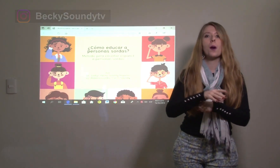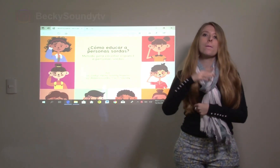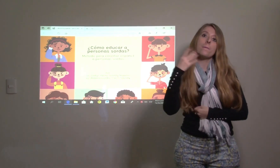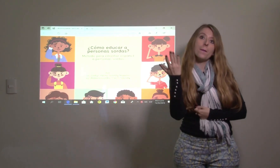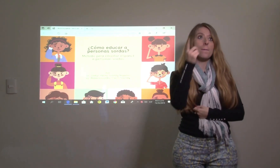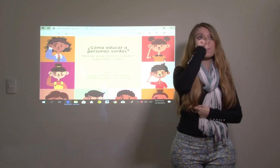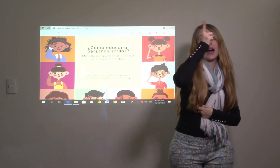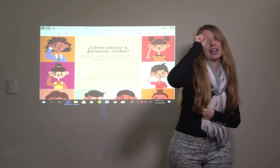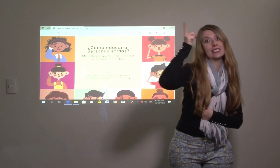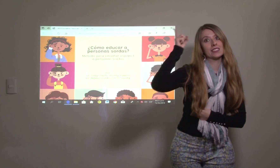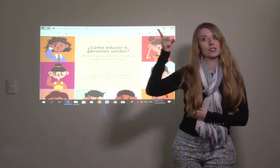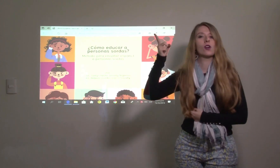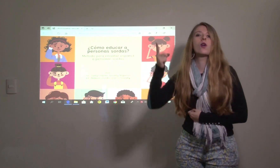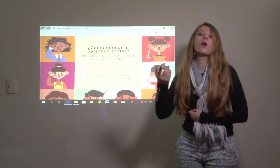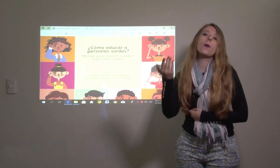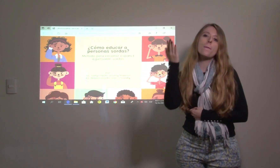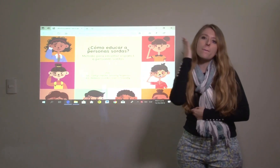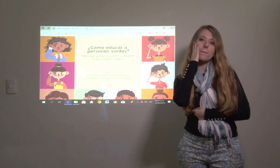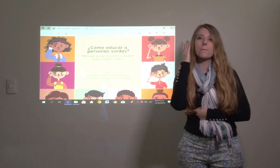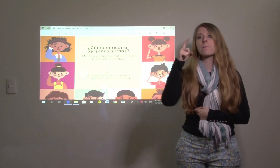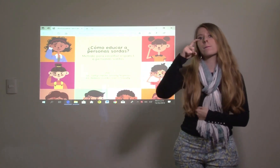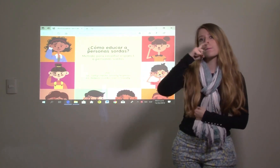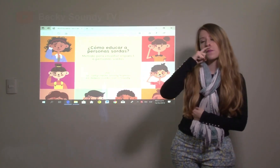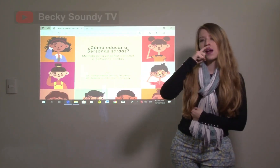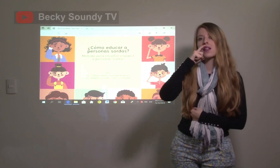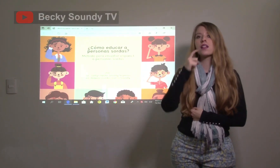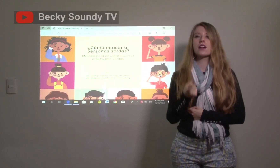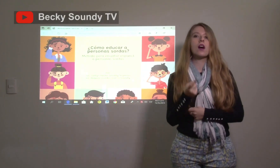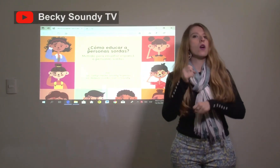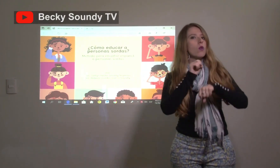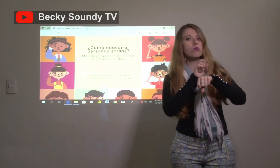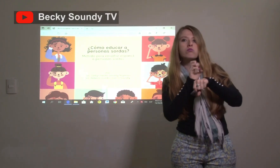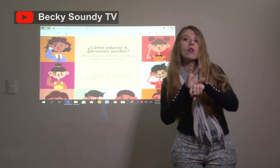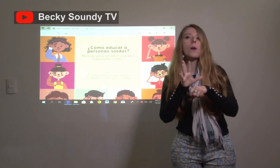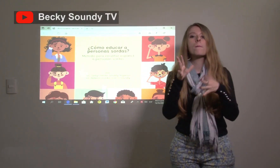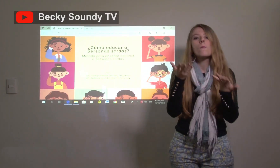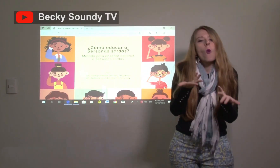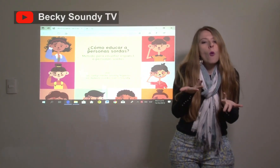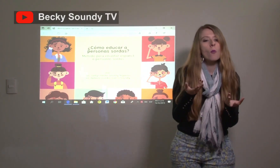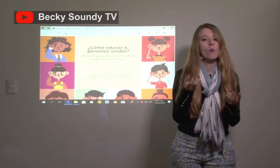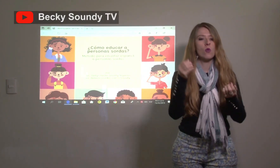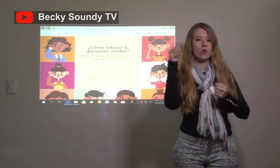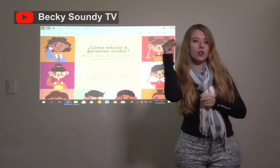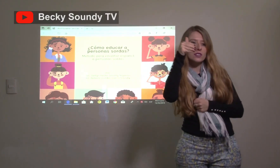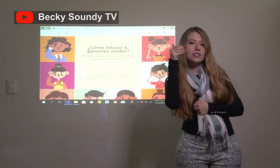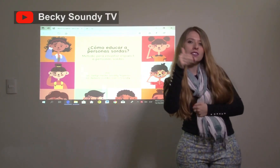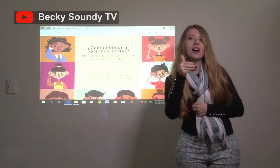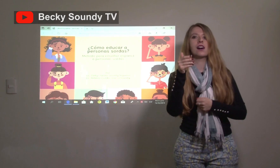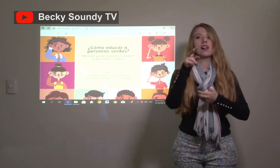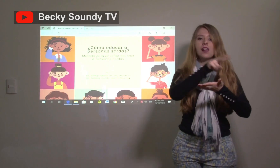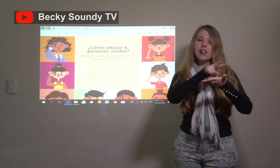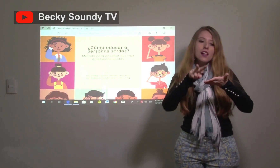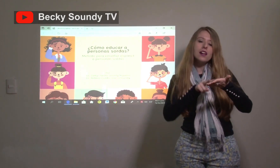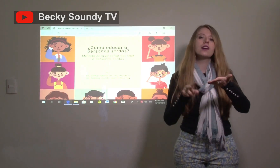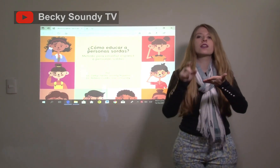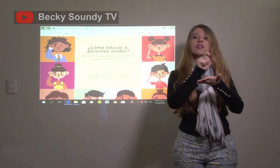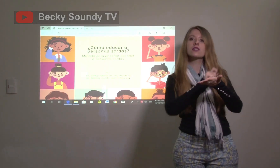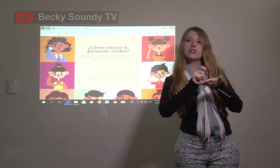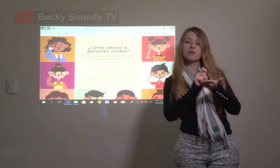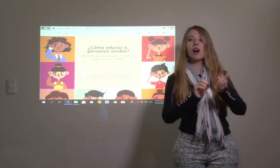consejos a maestros, a padres, a madres, cómo enseñar a leer, a